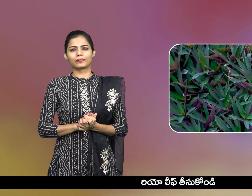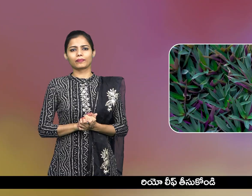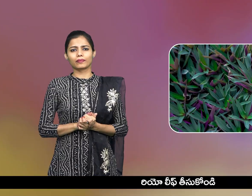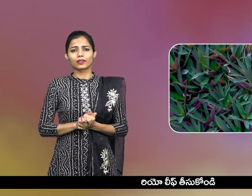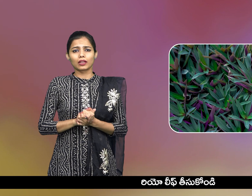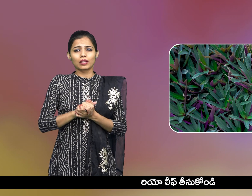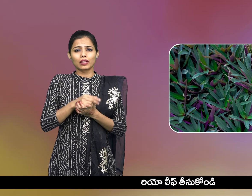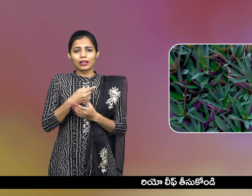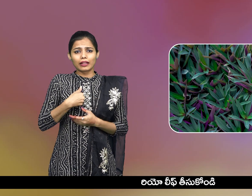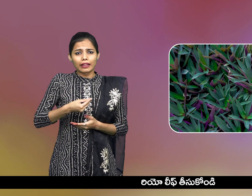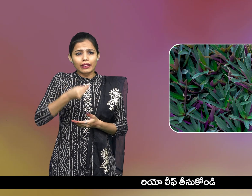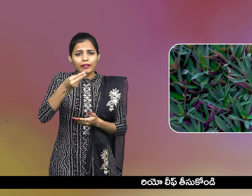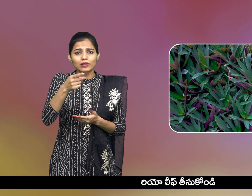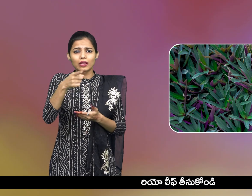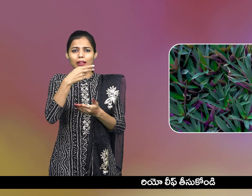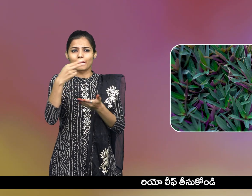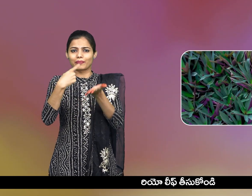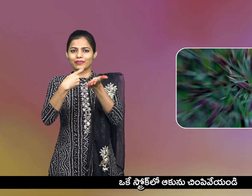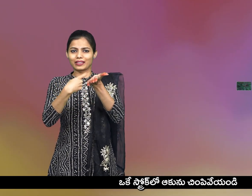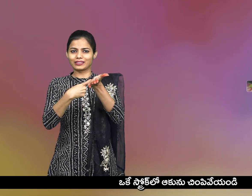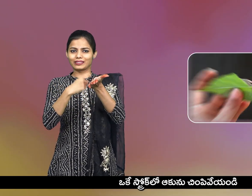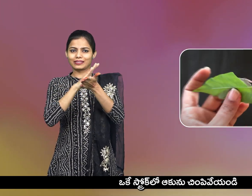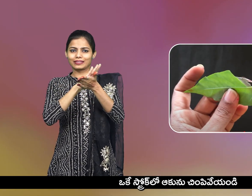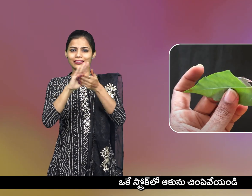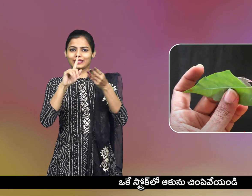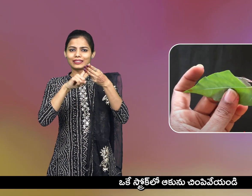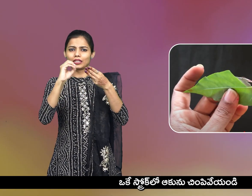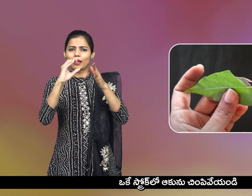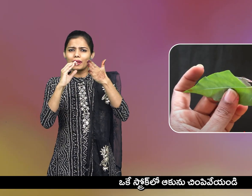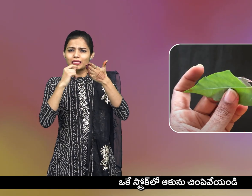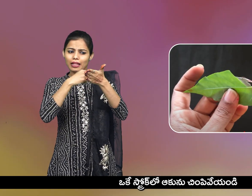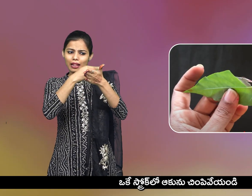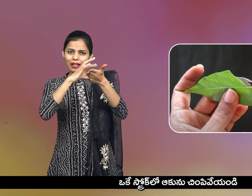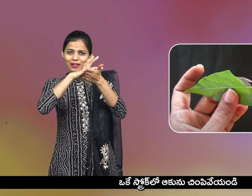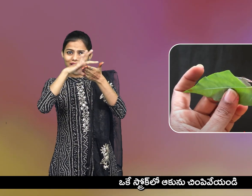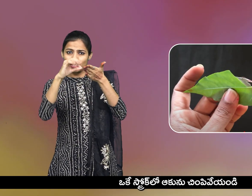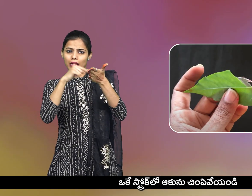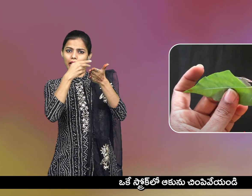రియోలీఫ్ తీసుకోండి. ఒకే స్ట్రోక్లో ఆకును చింపివేయండి.